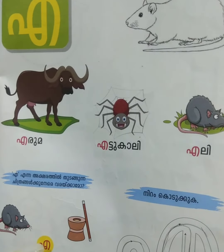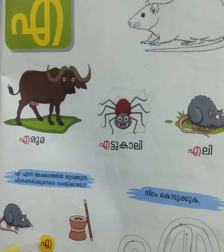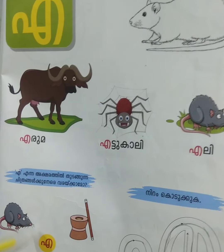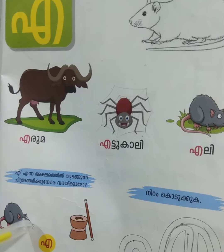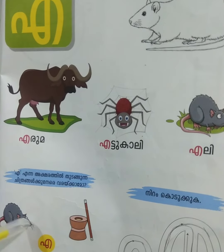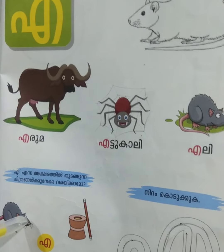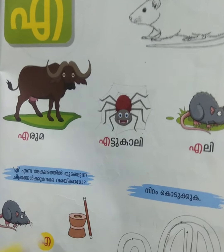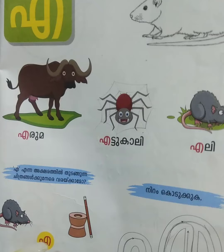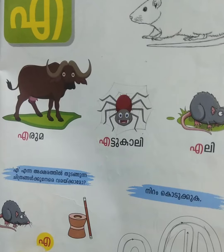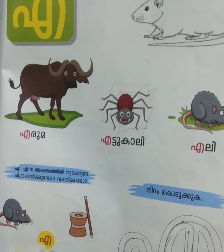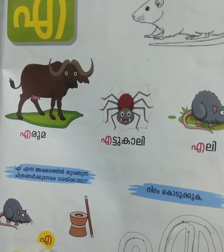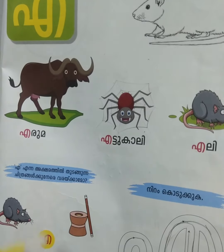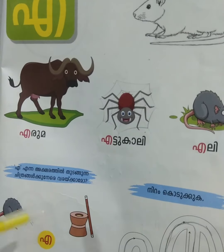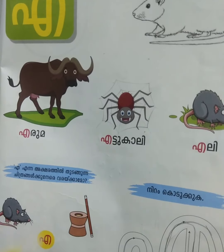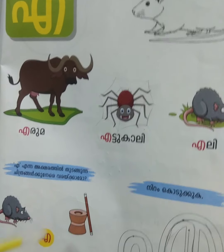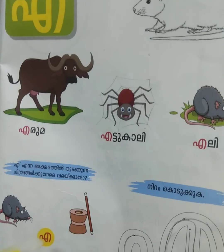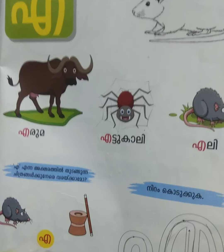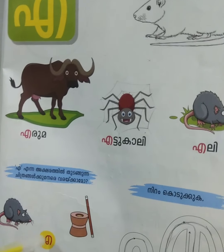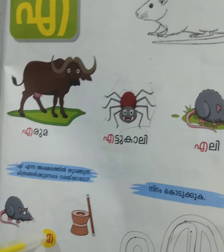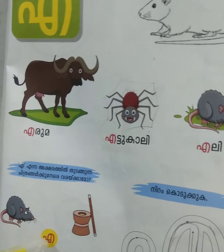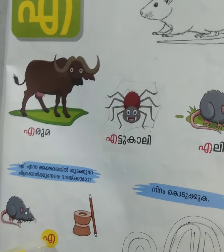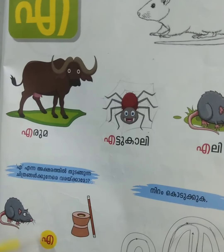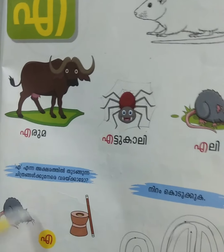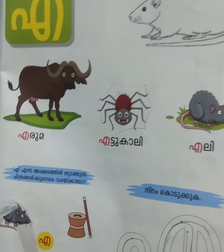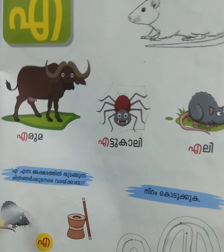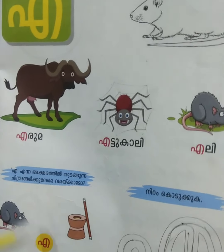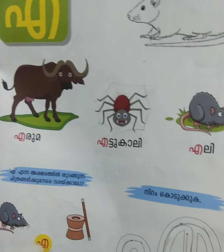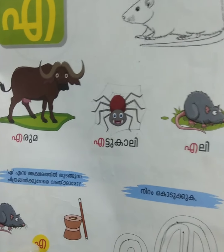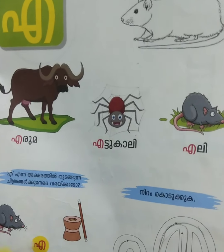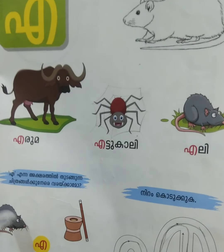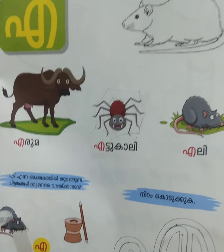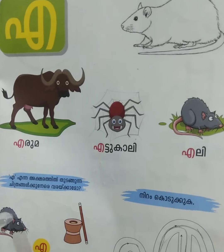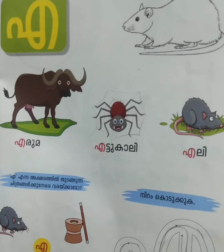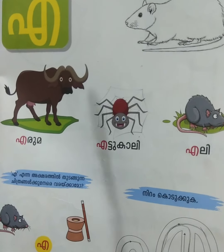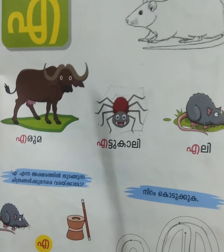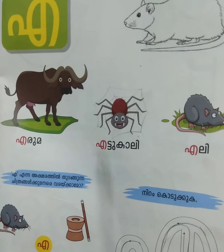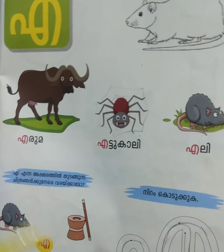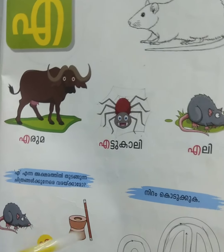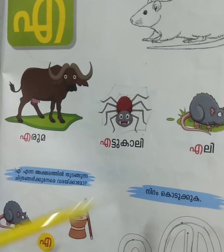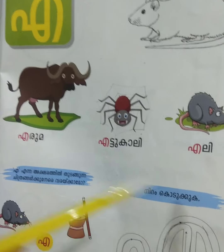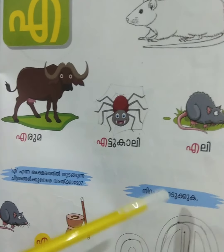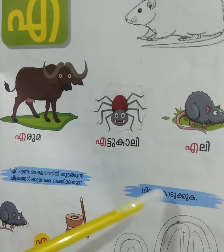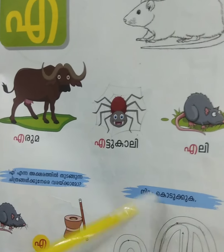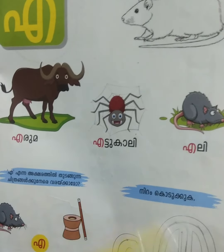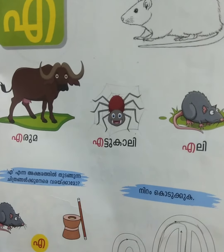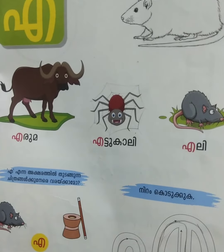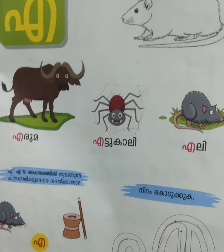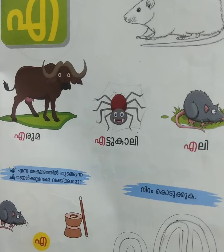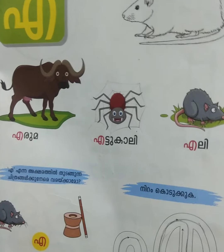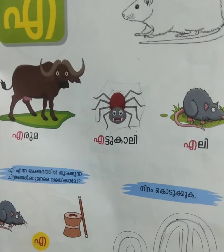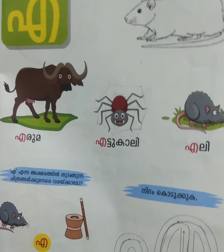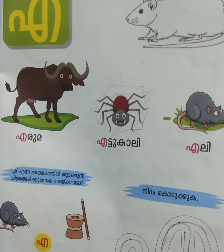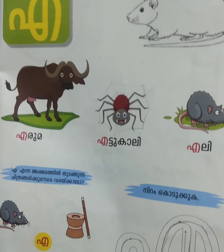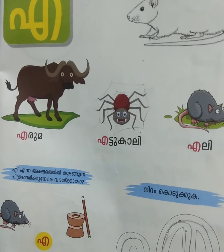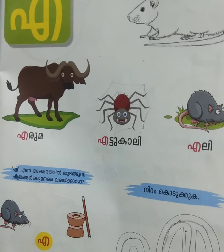എന്ത് ചെയ്യുക, എന്ത് ചെയ്യുക, വരയ്ക്കുക. പെൻസിൽ എടുത്തിട്ട് വരയ്ക്കുക. അതിനുശേഷം നമ്മളിവിടെ ഒരു എ കാണുന്നുണ്ട്